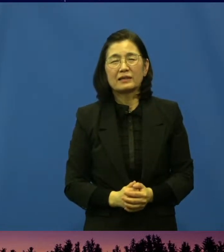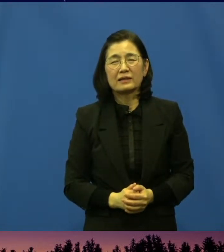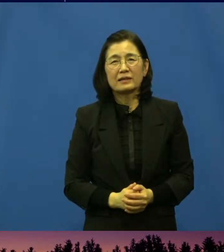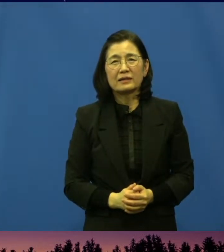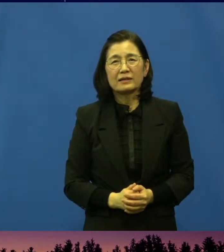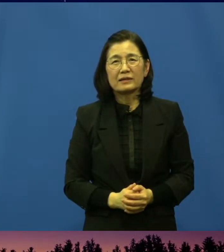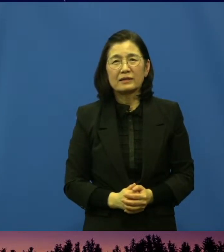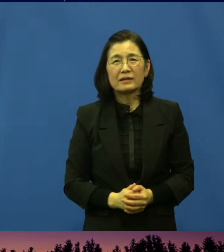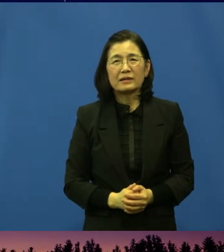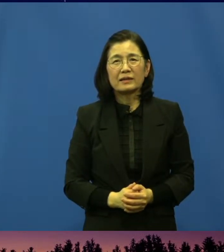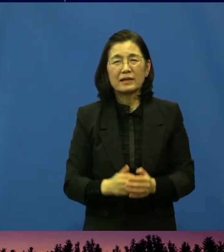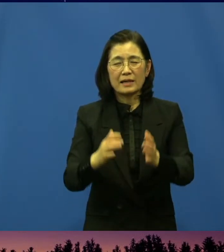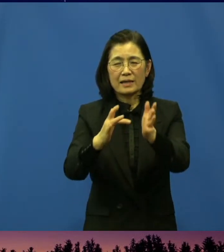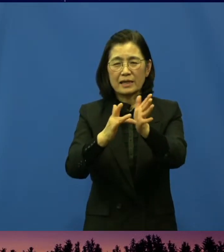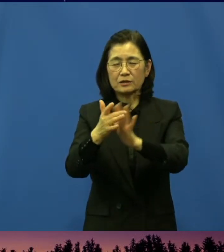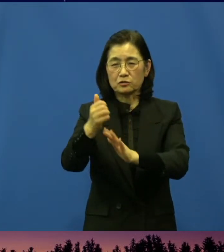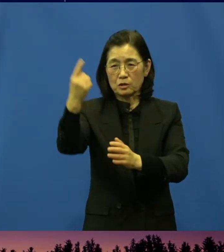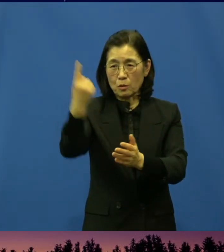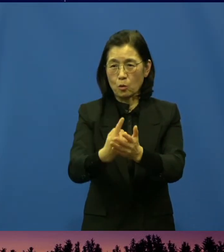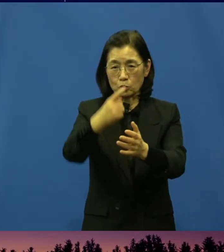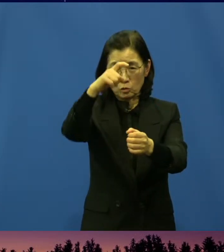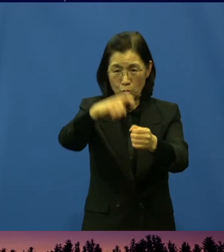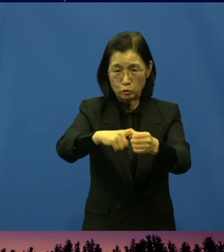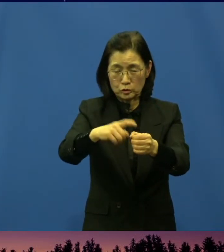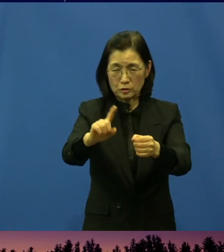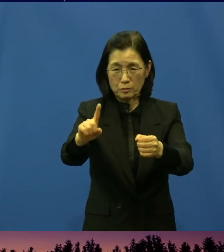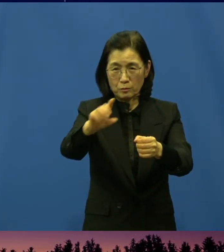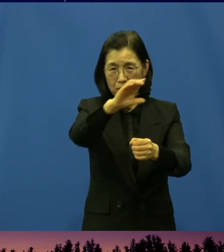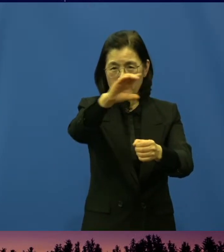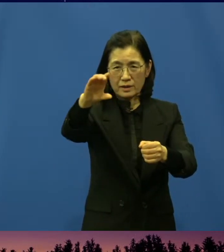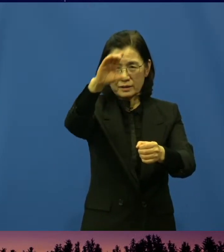근데 예수님이 오신 목적은 딱 하나예요. 십자가예요.